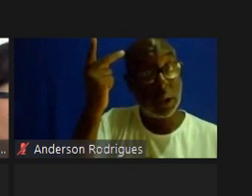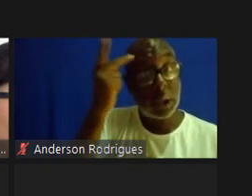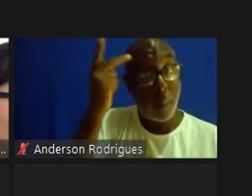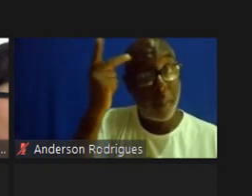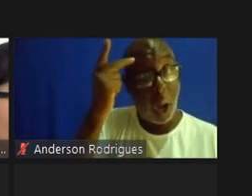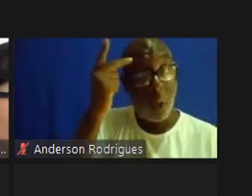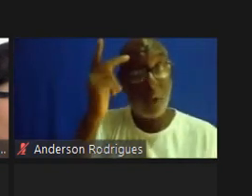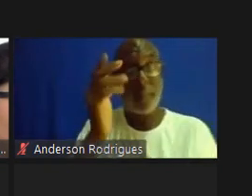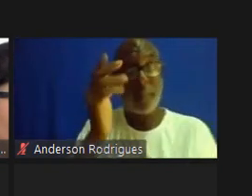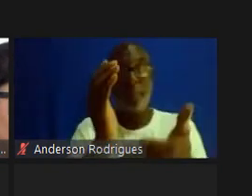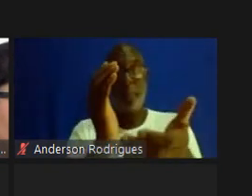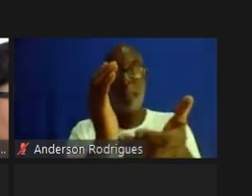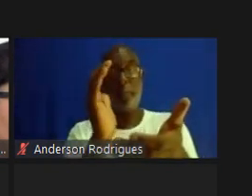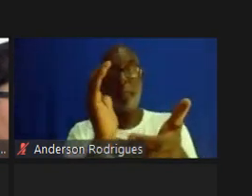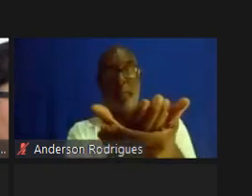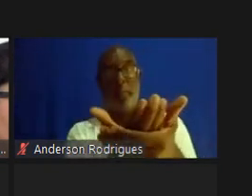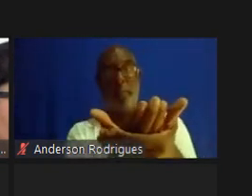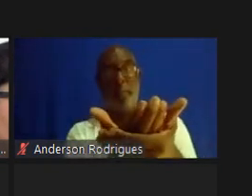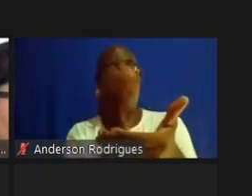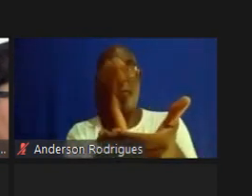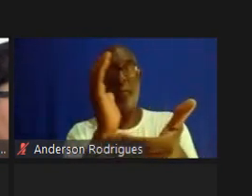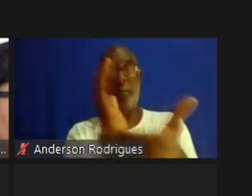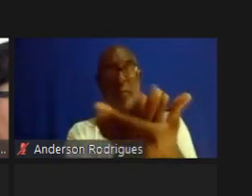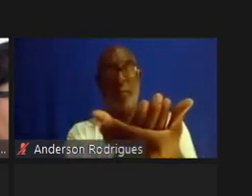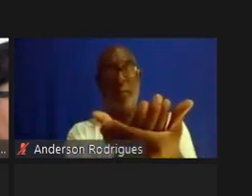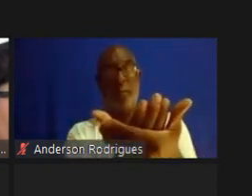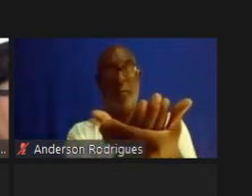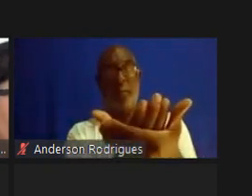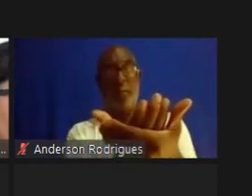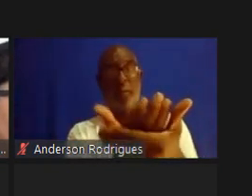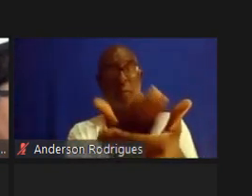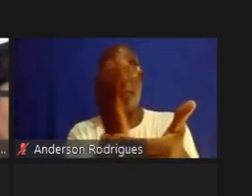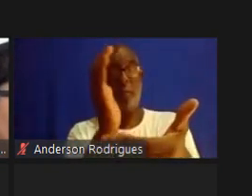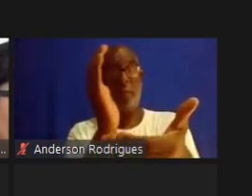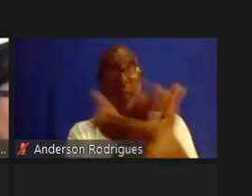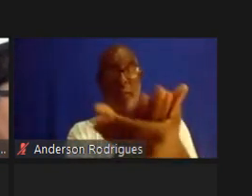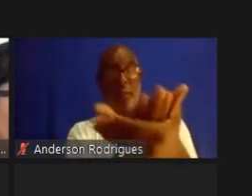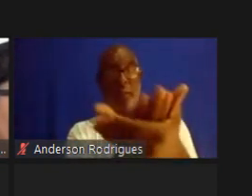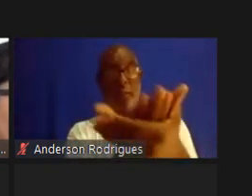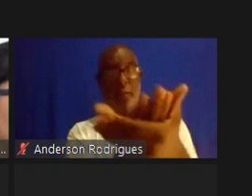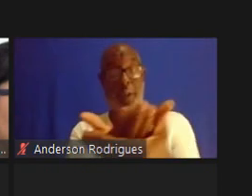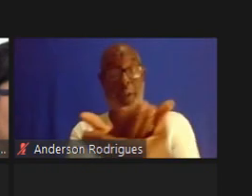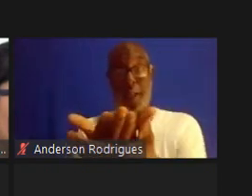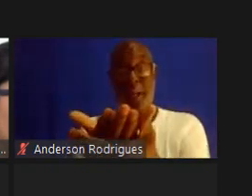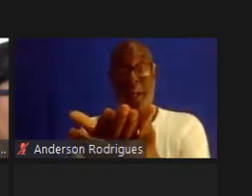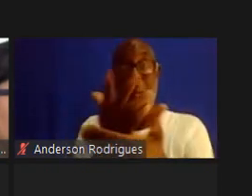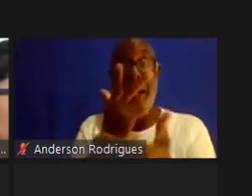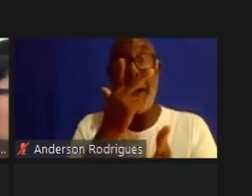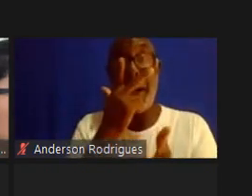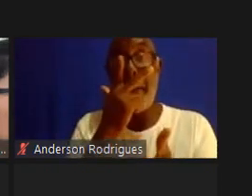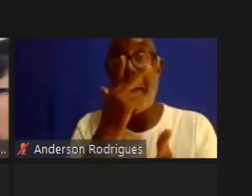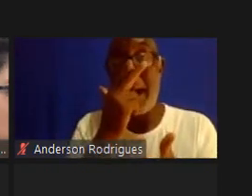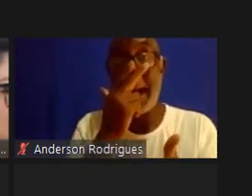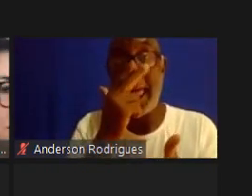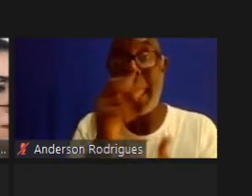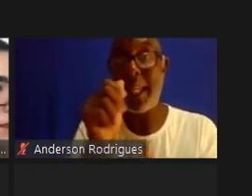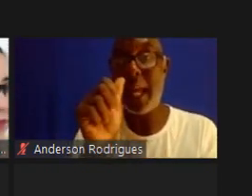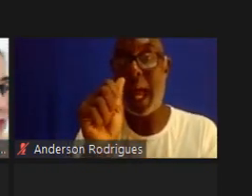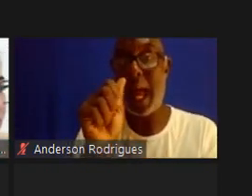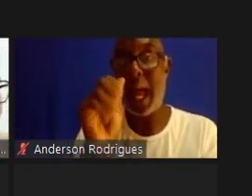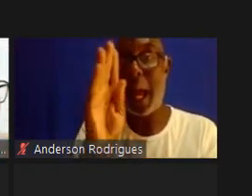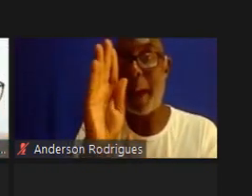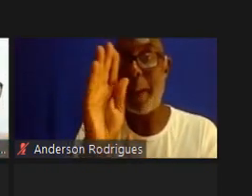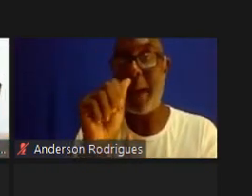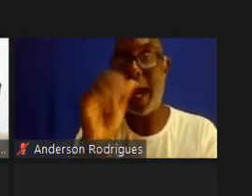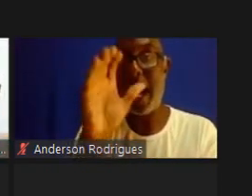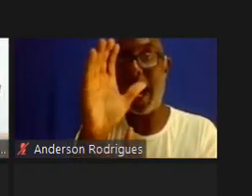sinal. O sinal utilizado aqui no Brasil, no estado de São Paulo, a gente tem este sinal